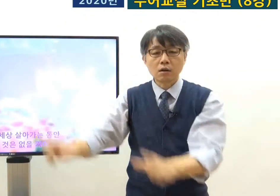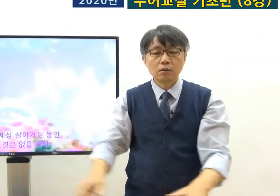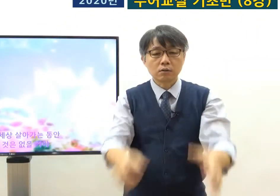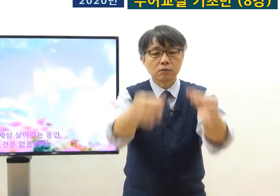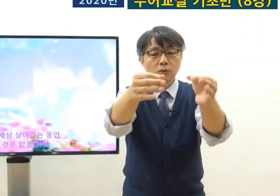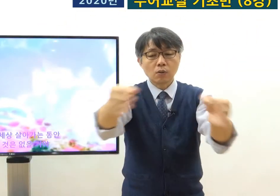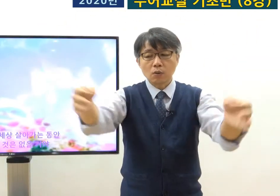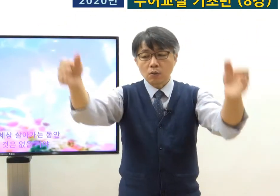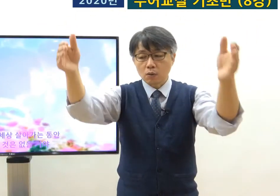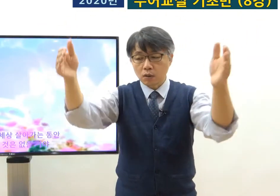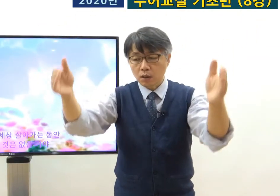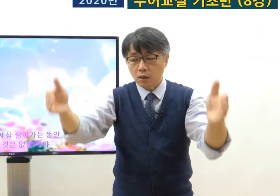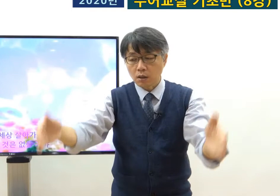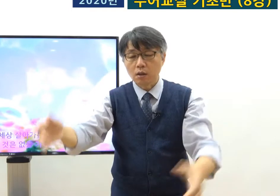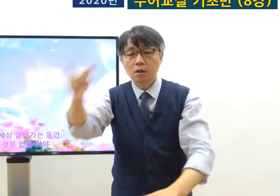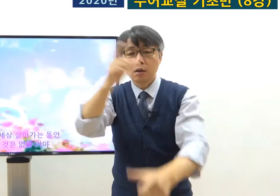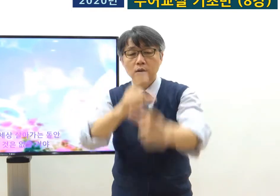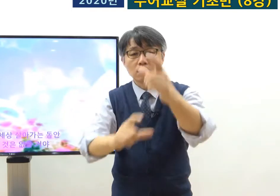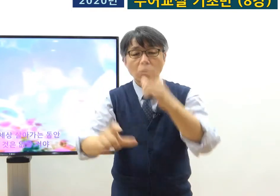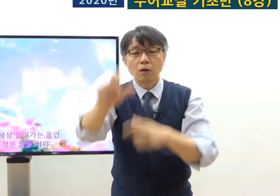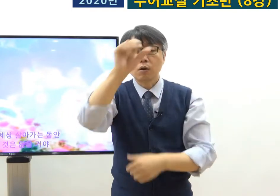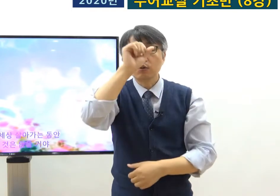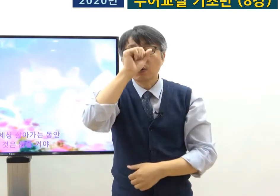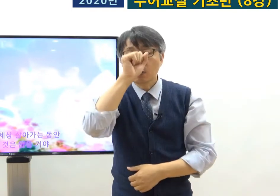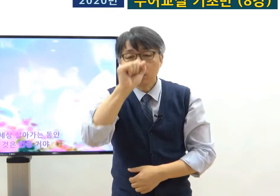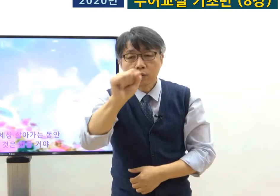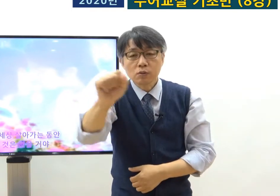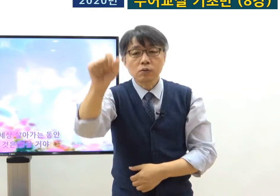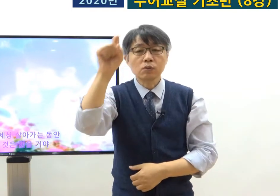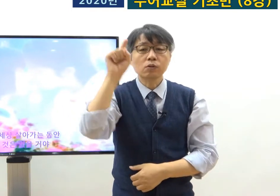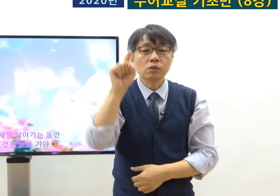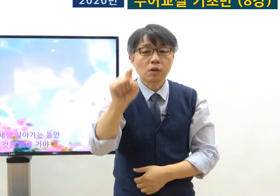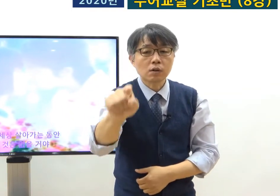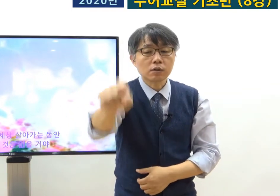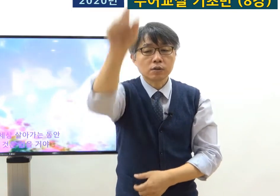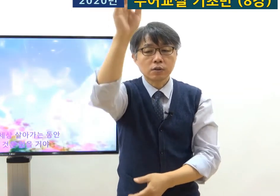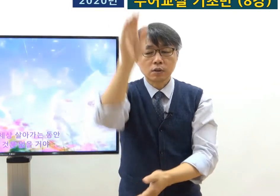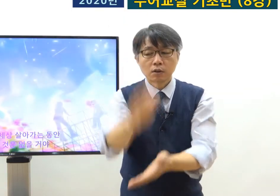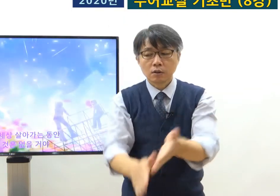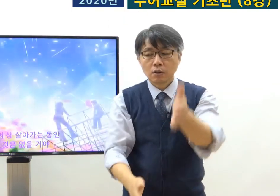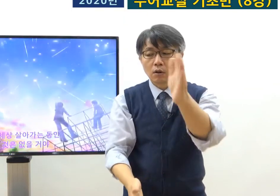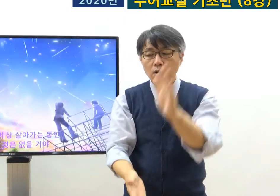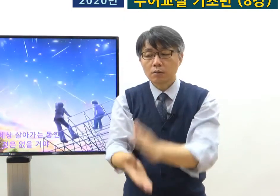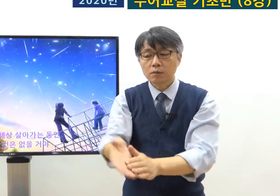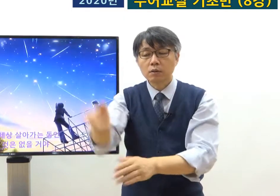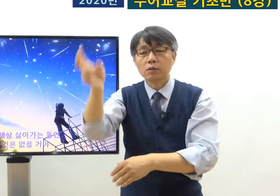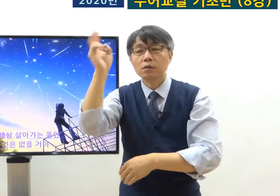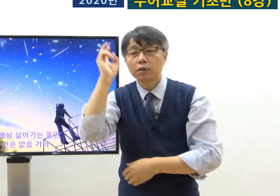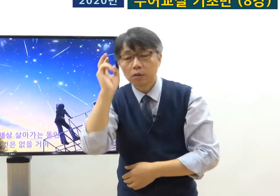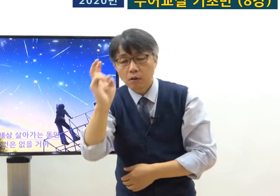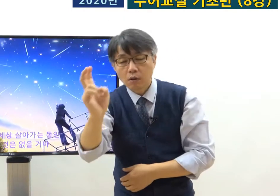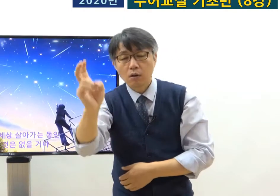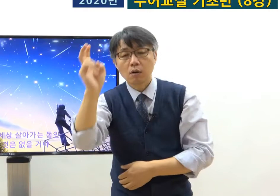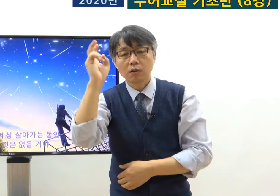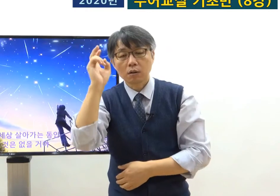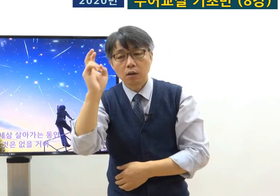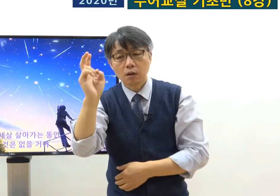살아가는 동안 더 좋은 것이 없을 거야